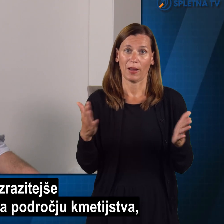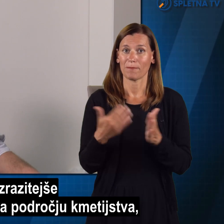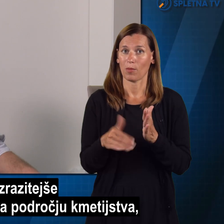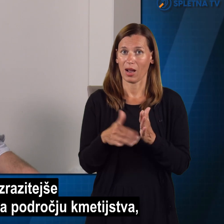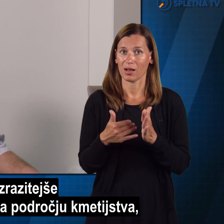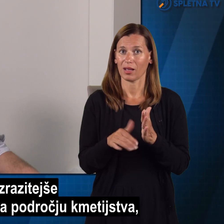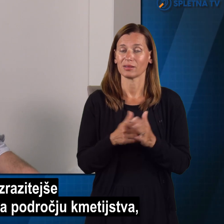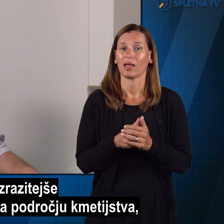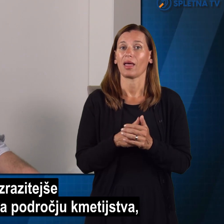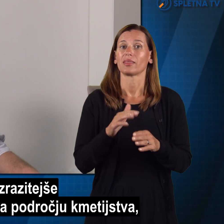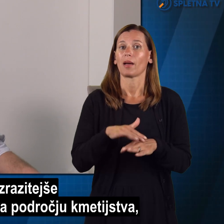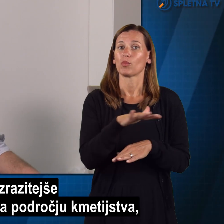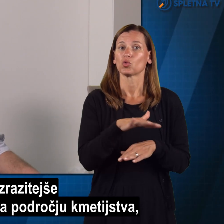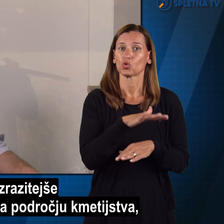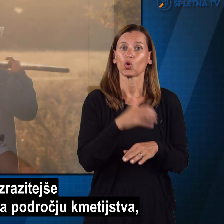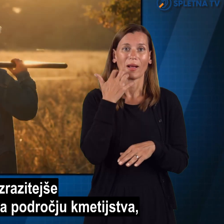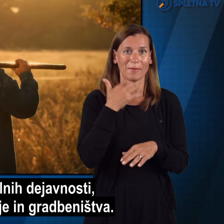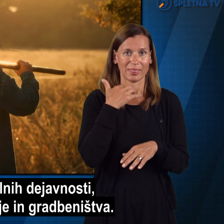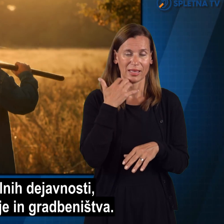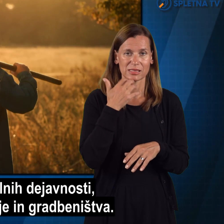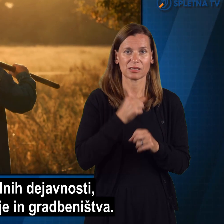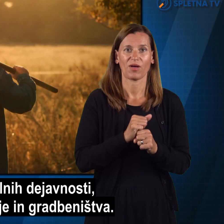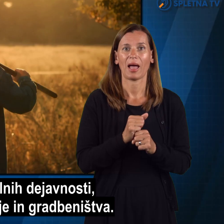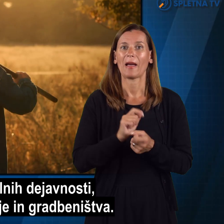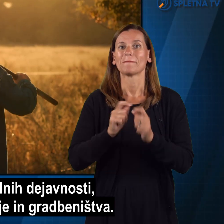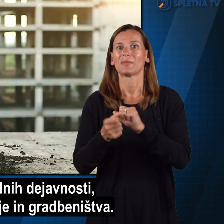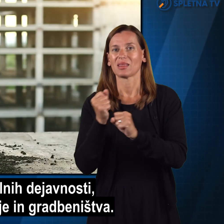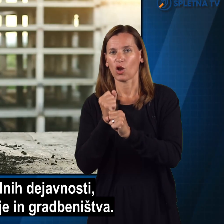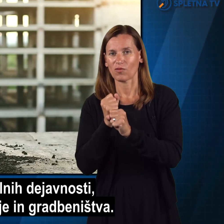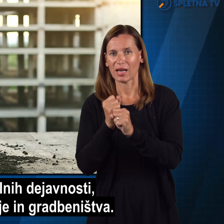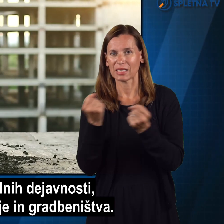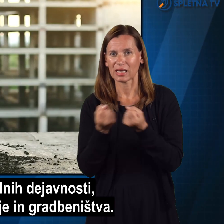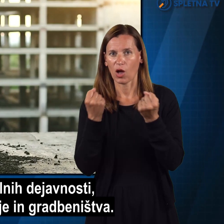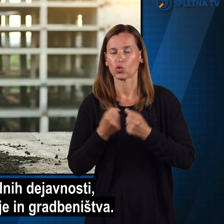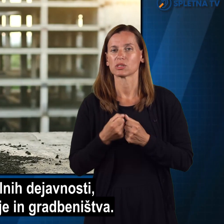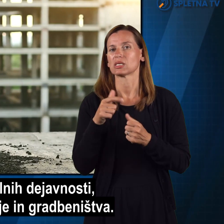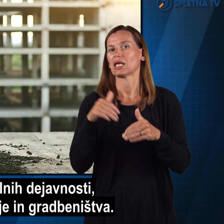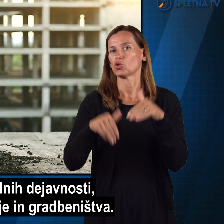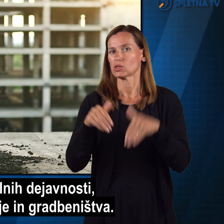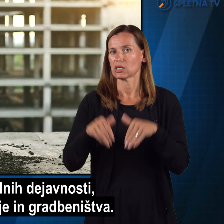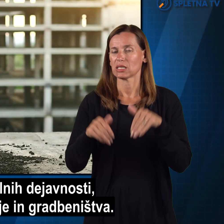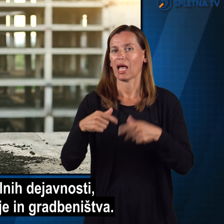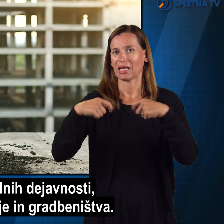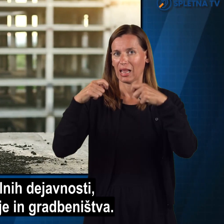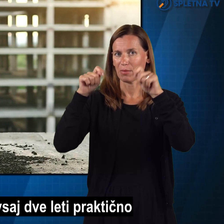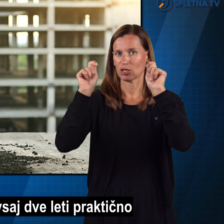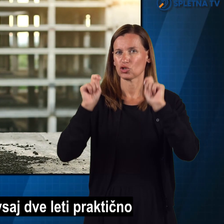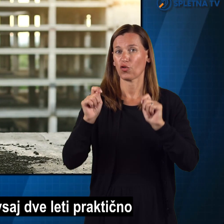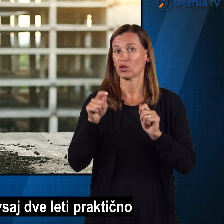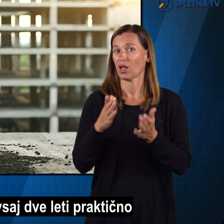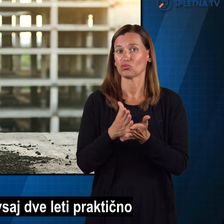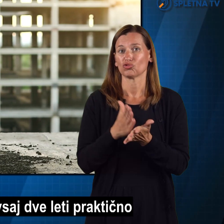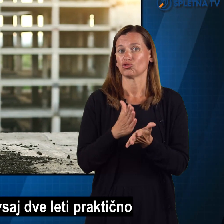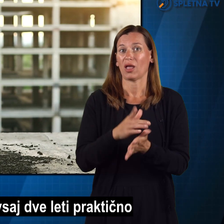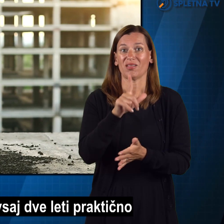Najizrazitejše pomanjkanje je na področju kmetijstva, predelovalnih dejavnosti, torej industrije in gradbeništva. Tam recimo že vsaj